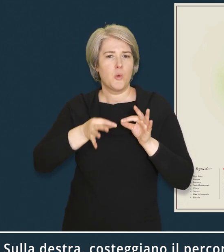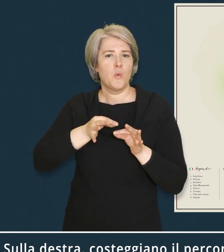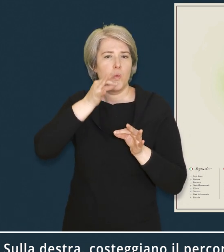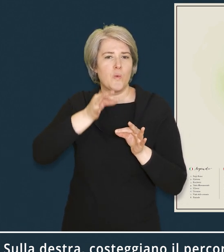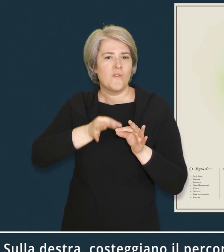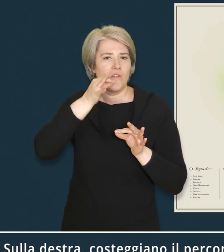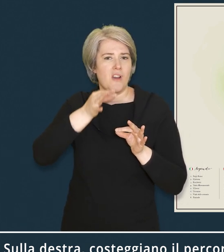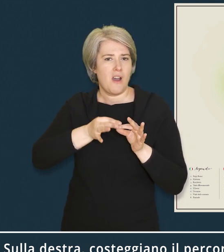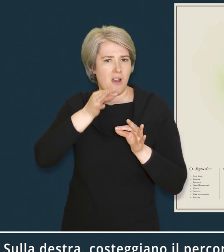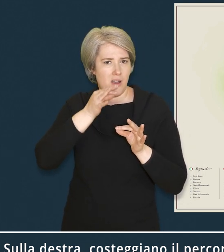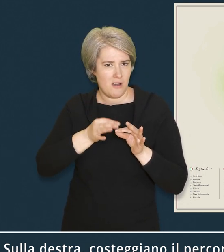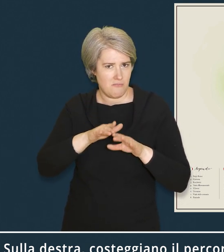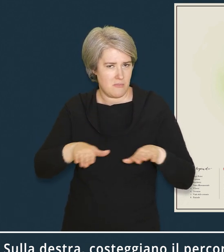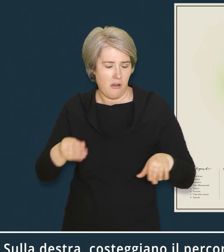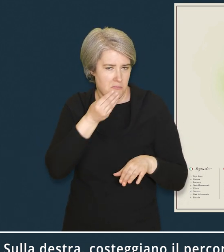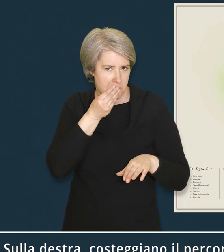da tavola.